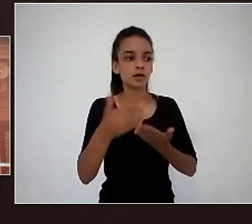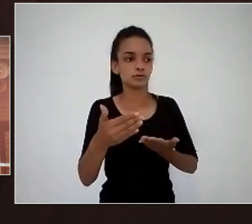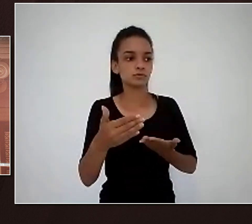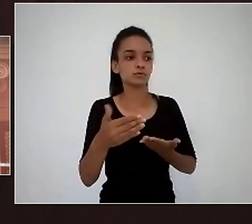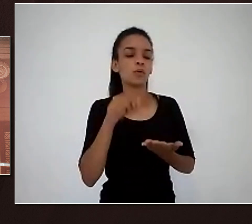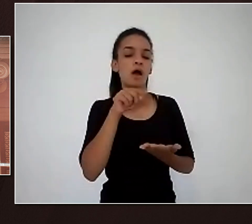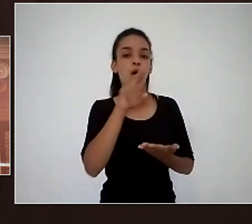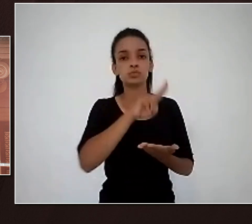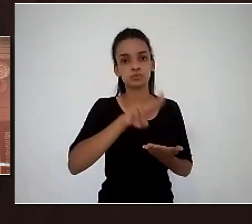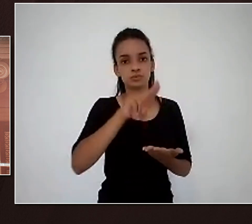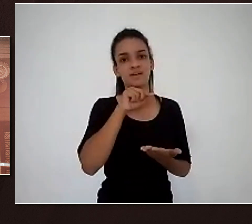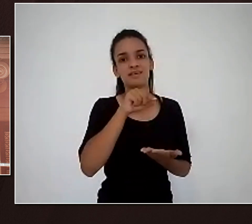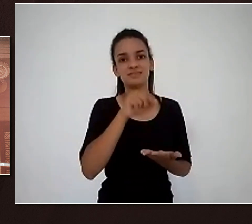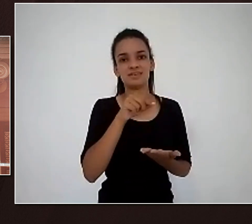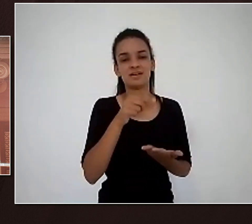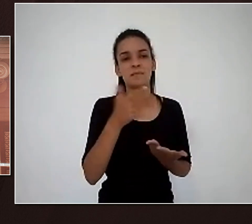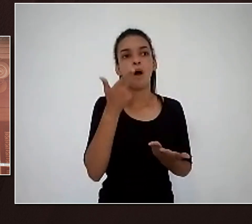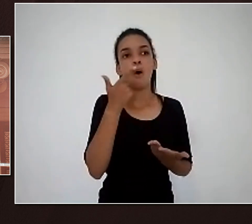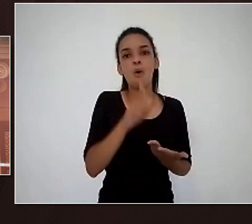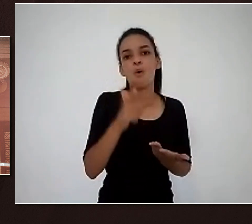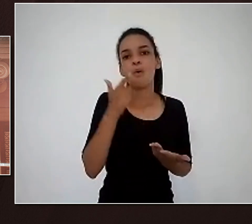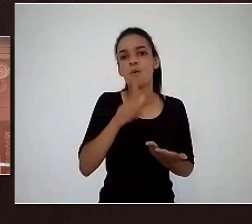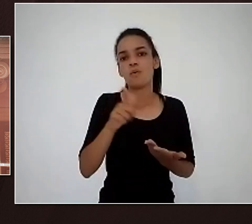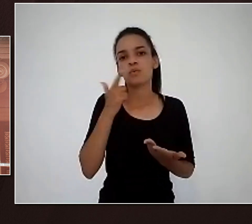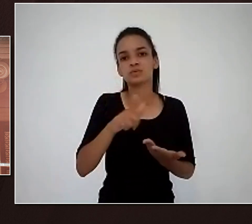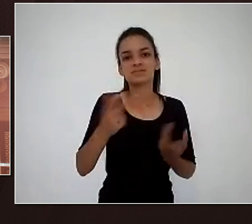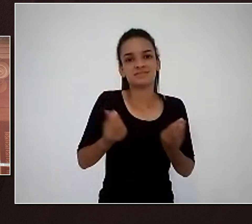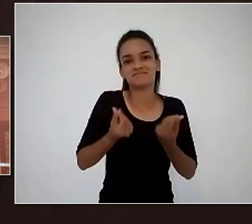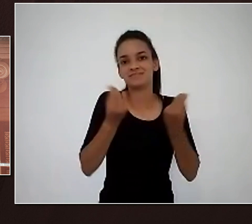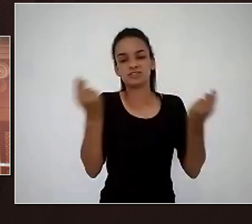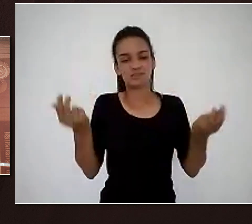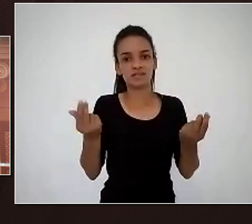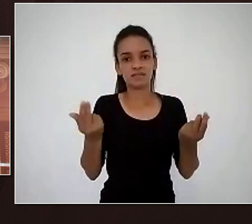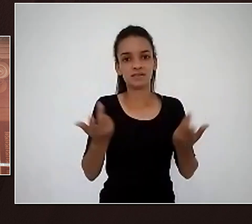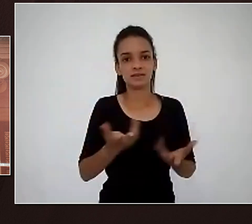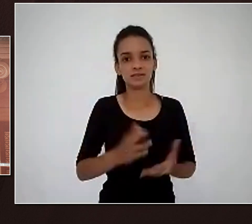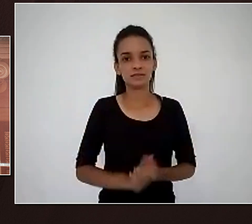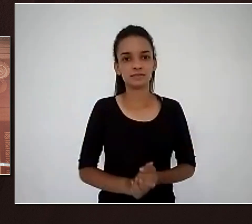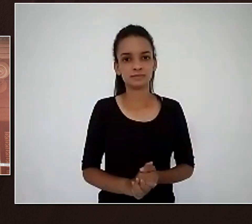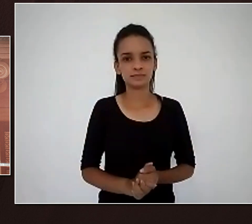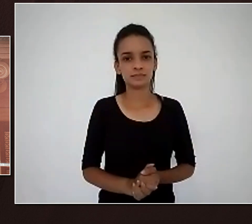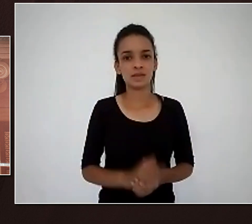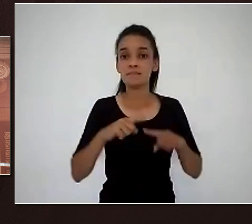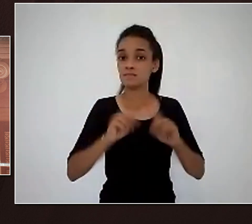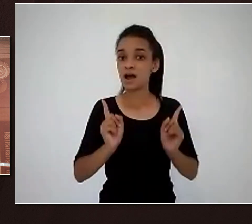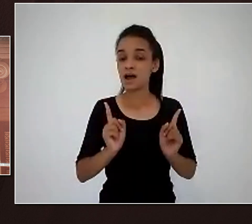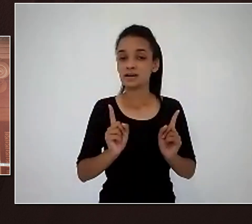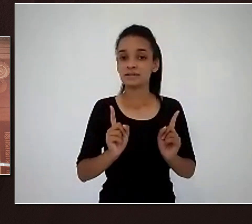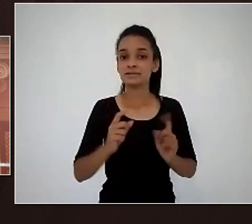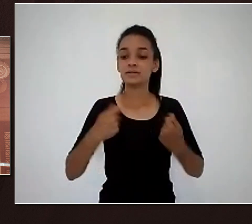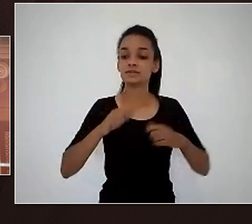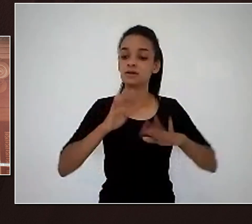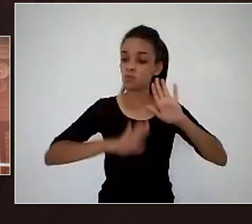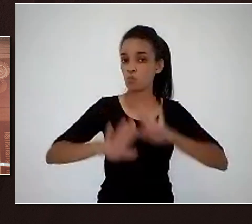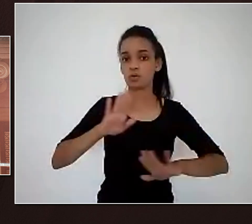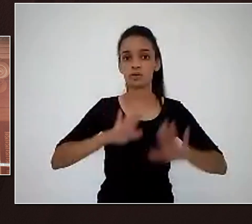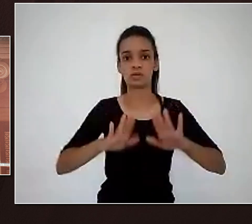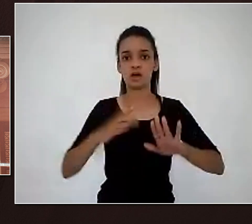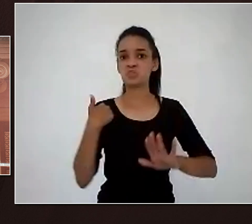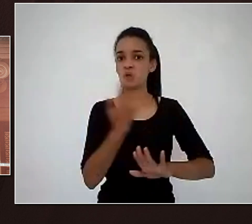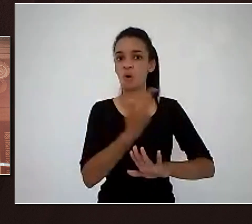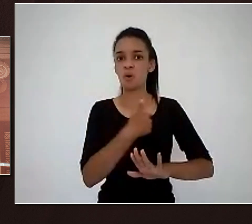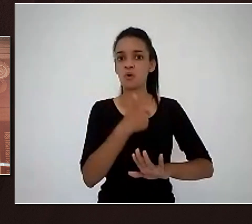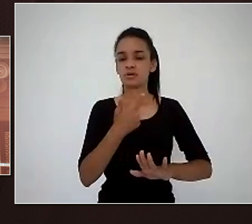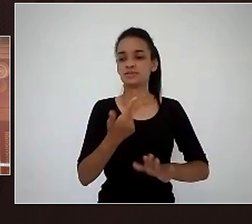para o Timóteo, né, a piedade não é fonte de lucro, né, nós não ganhamos dinheiro com a